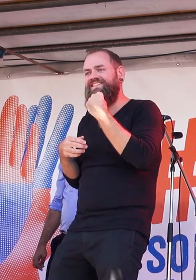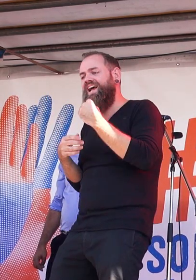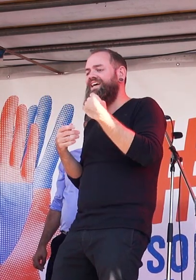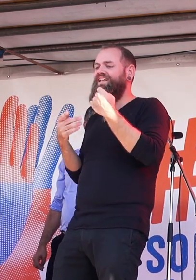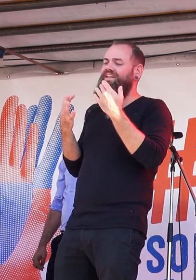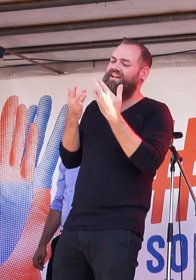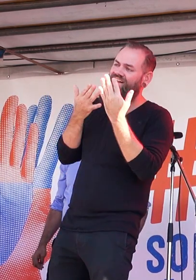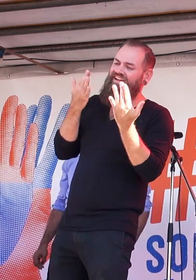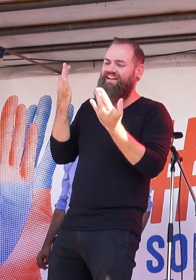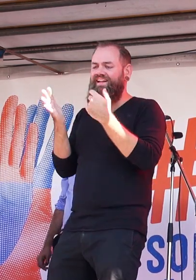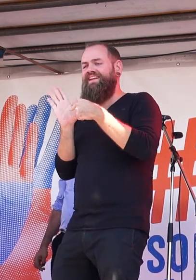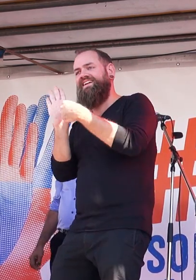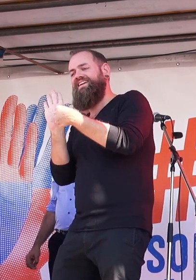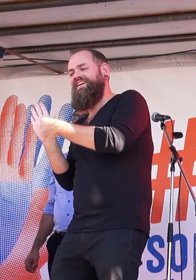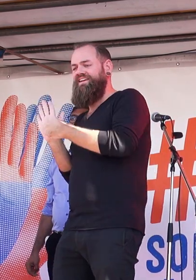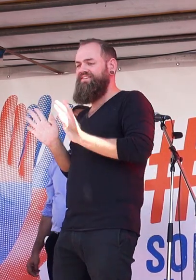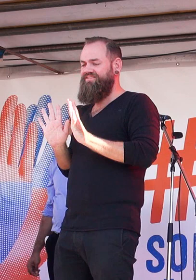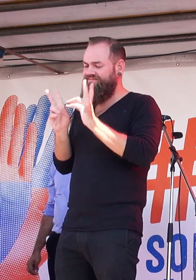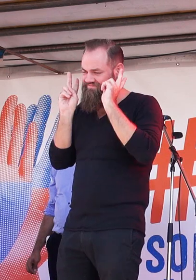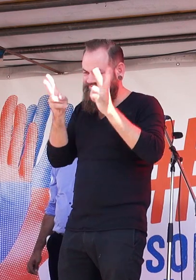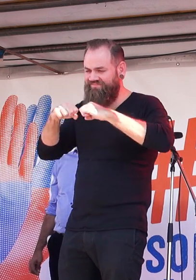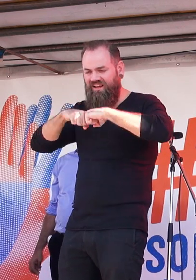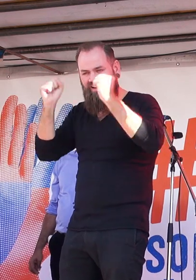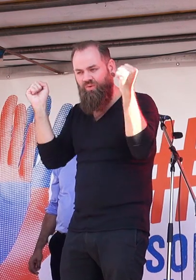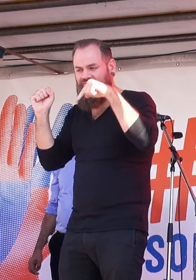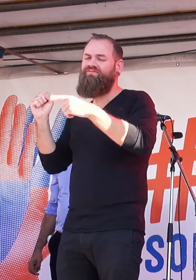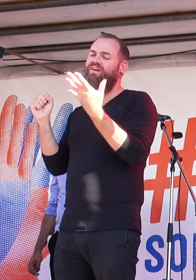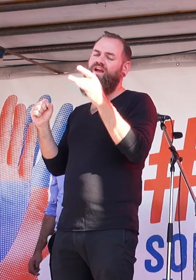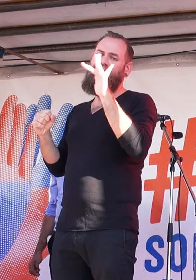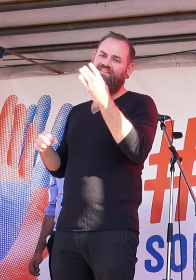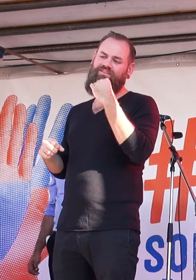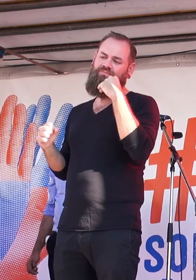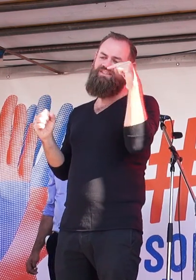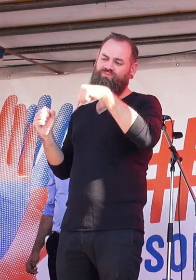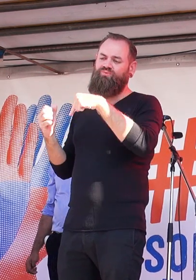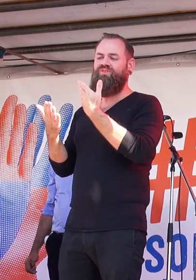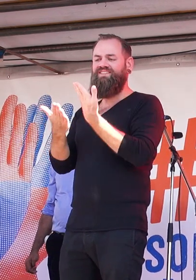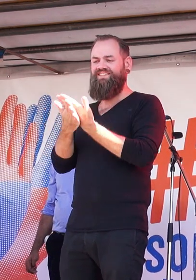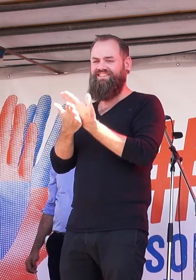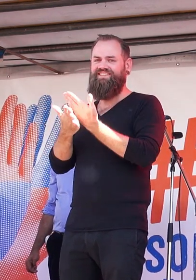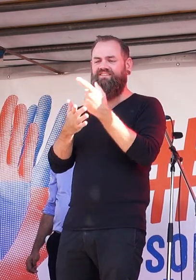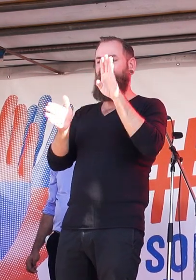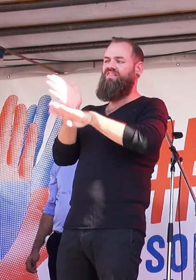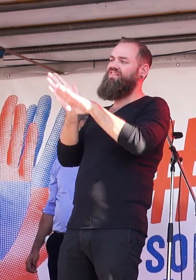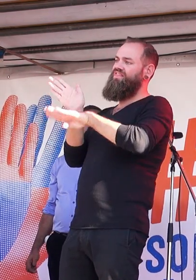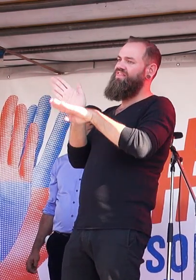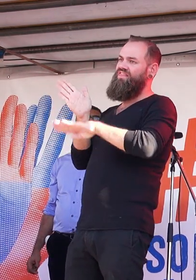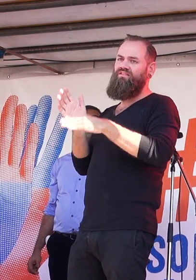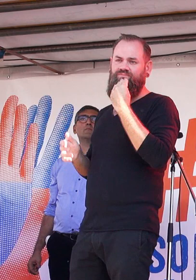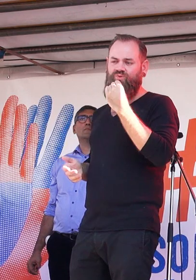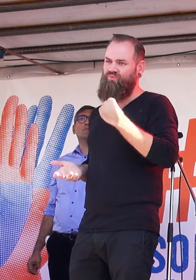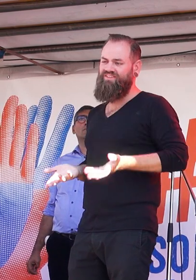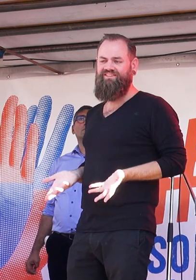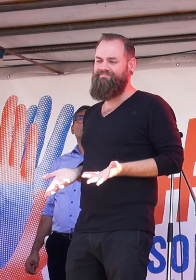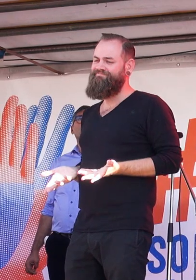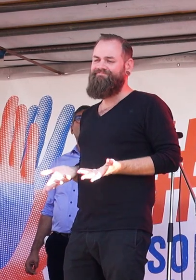Gerüchte über die Juden gründen. Heute versteckt sich der Hass auf Juden am liebsten im Hass auf den jüdischen Staat Israel. Und er